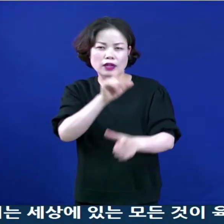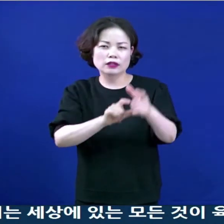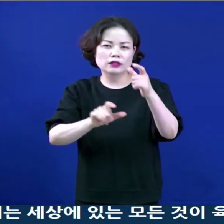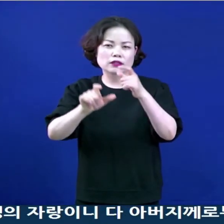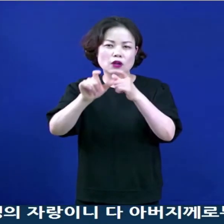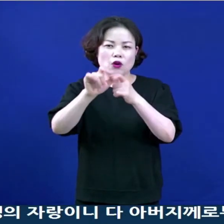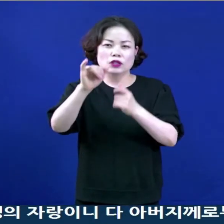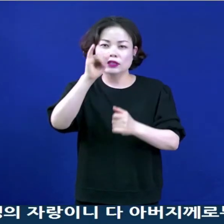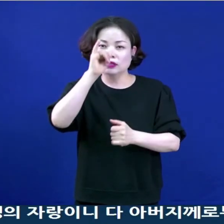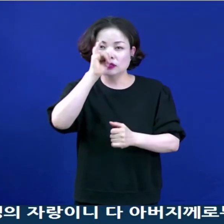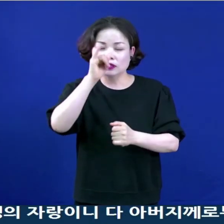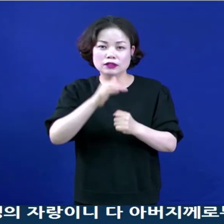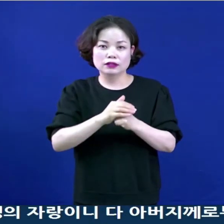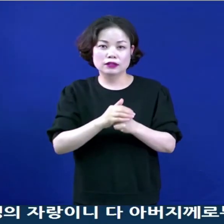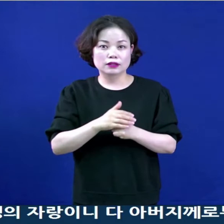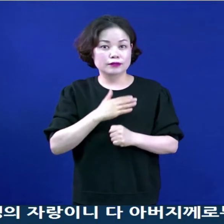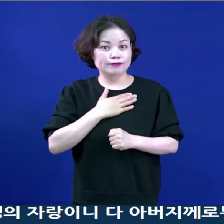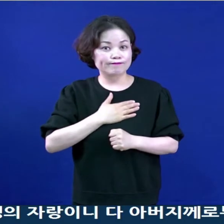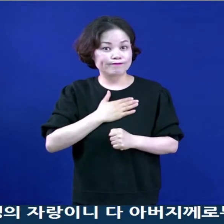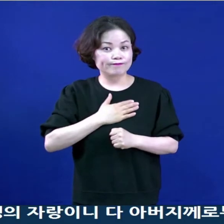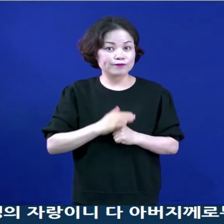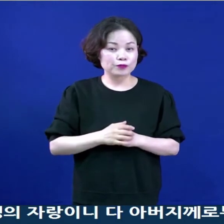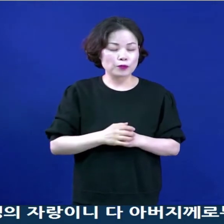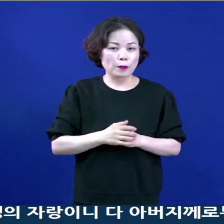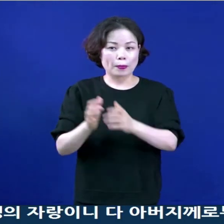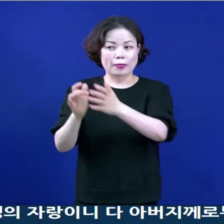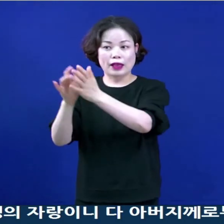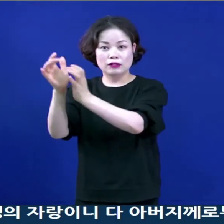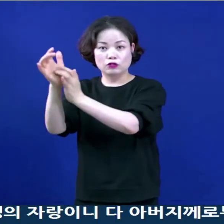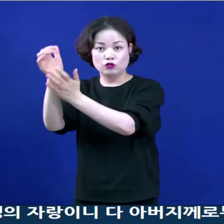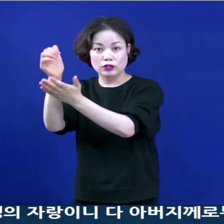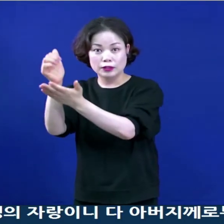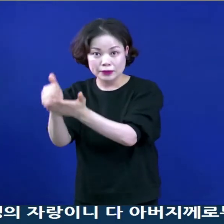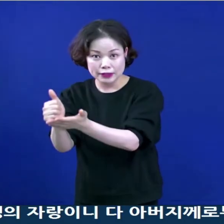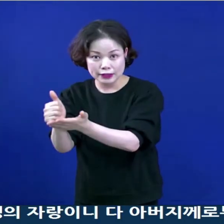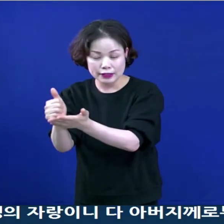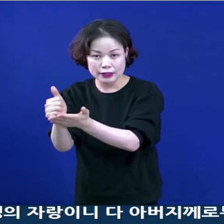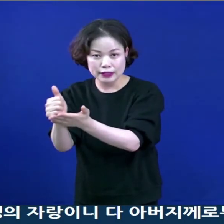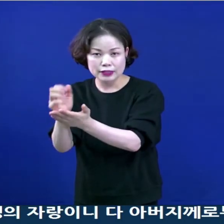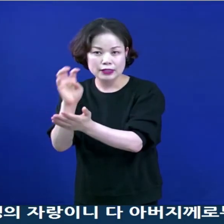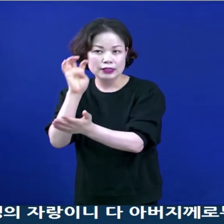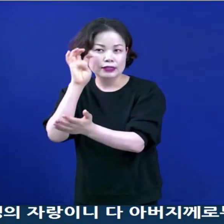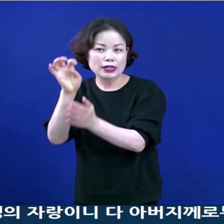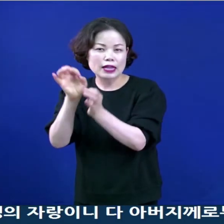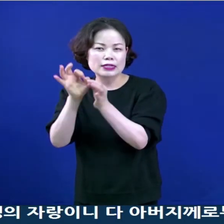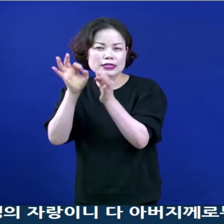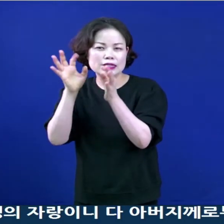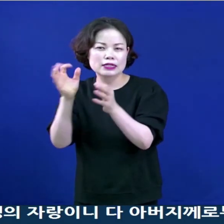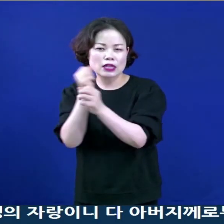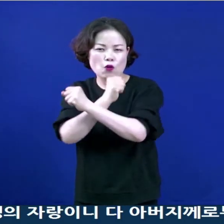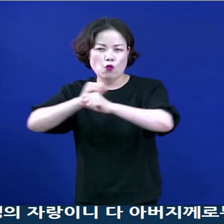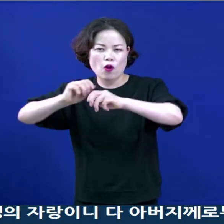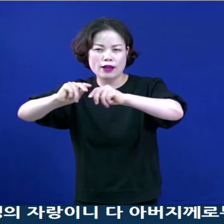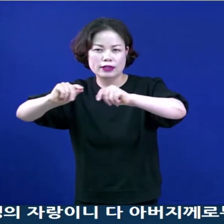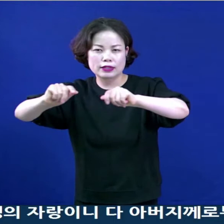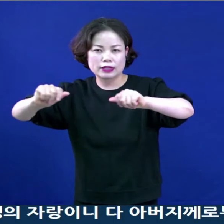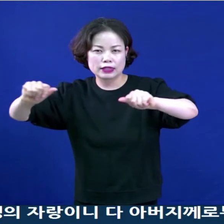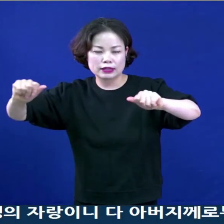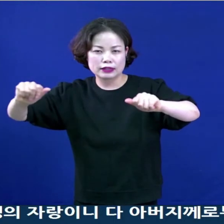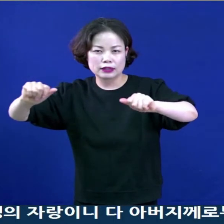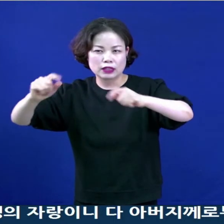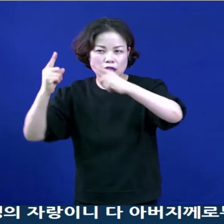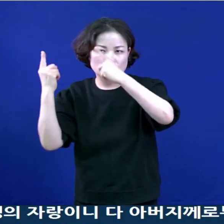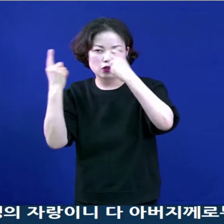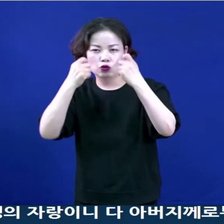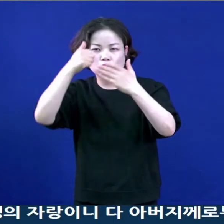끼어 들어갈 것 있는 거 아실 겁니다. 예수님이 40일 동안 광야에서 시험을